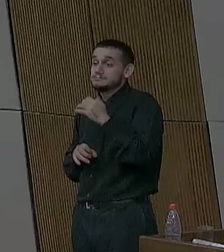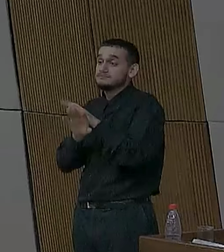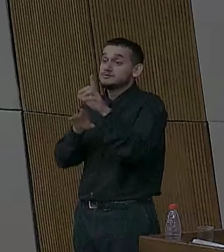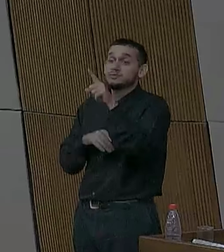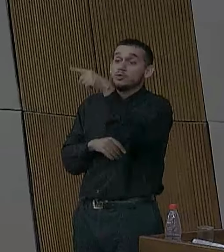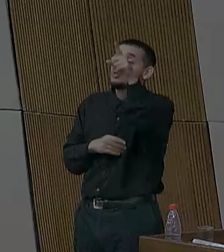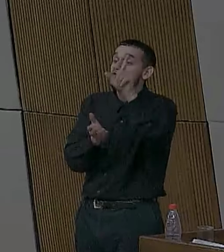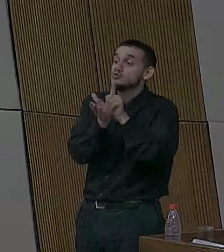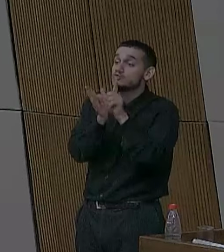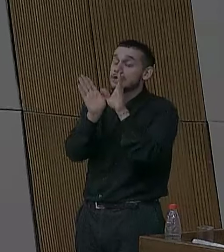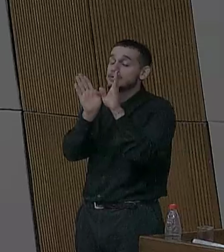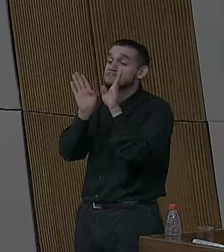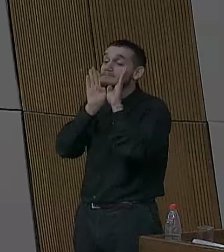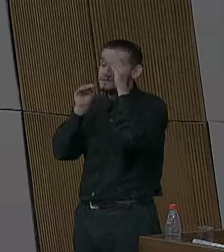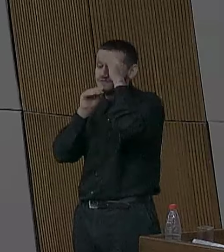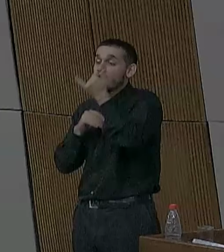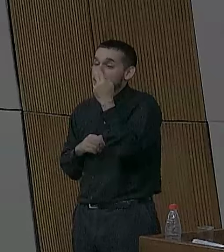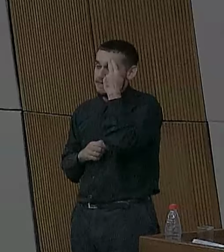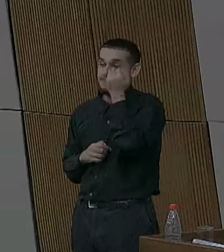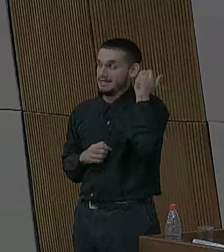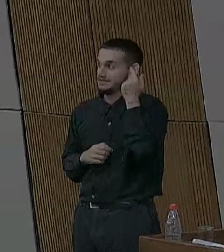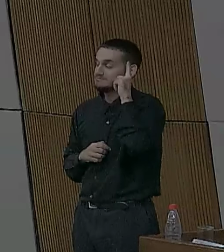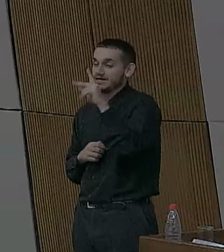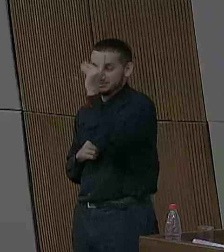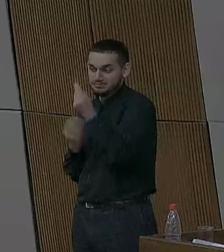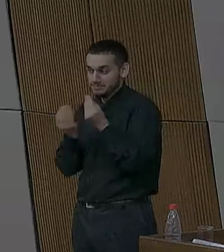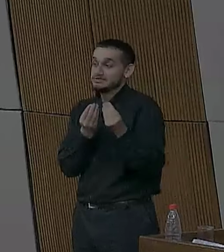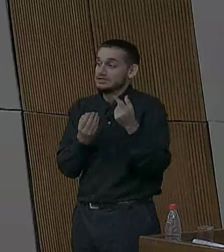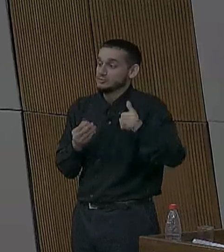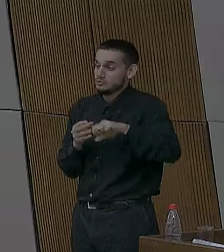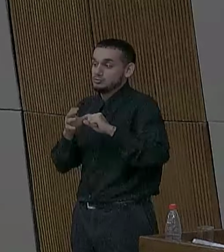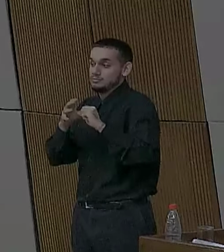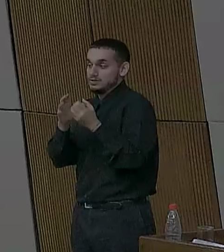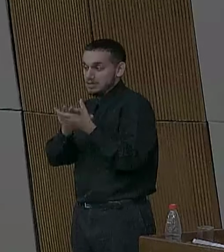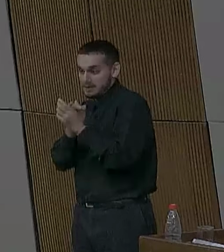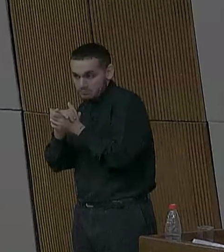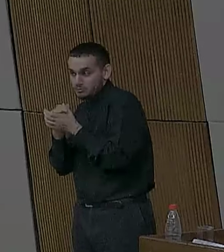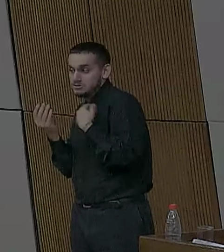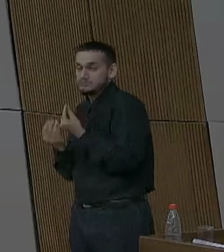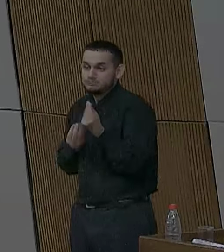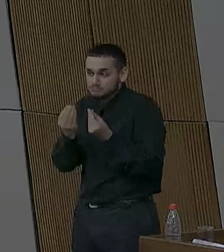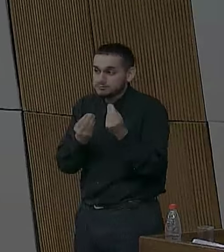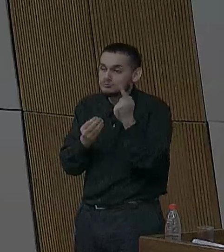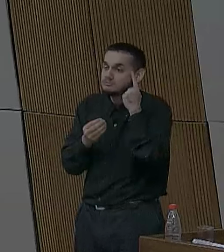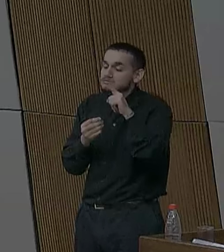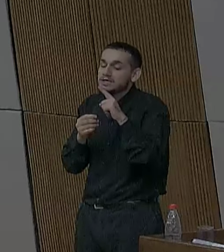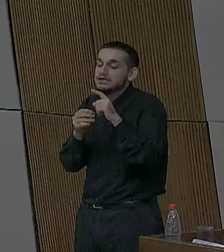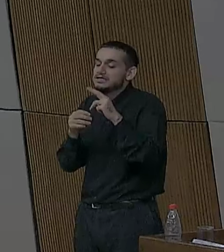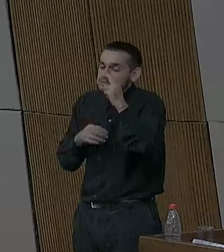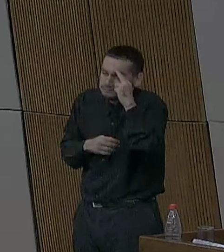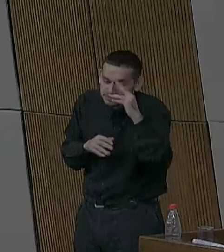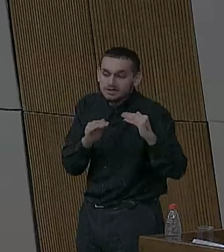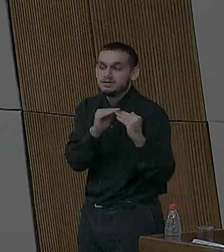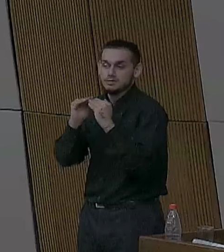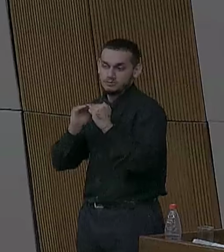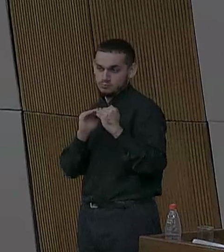los otros sectores, que es la experiencia. Y esa experiencia es la que tenemos que, diríamos, respetar y